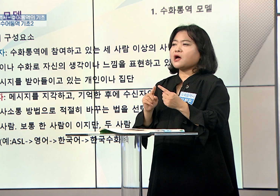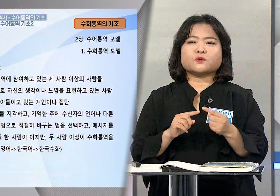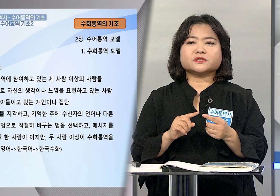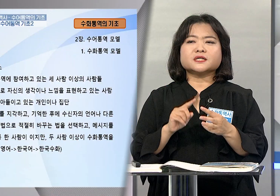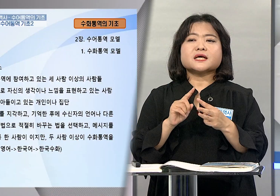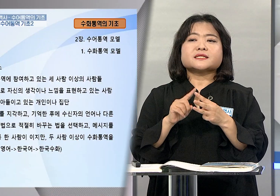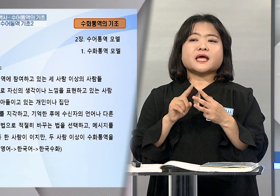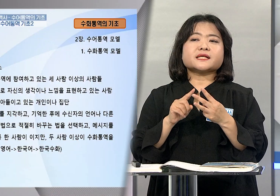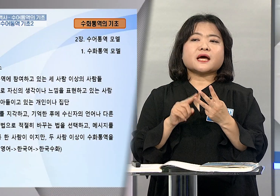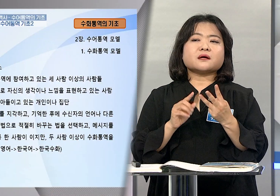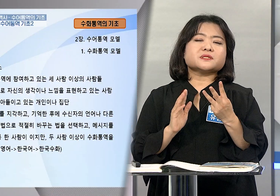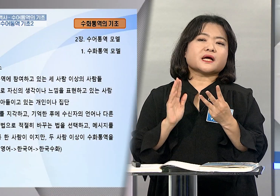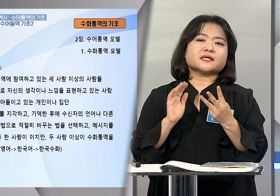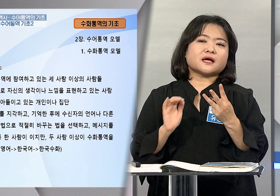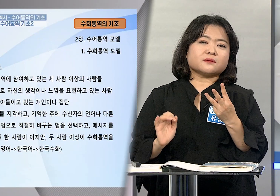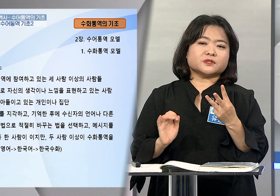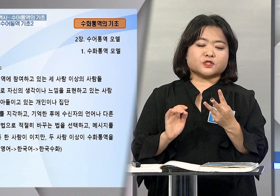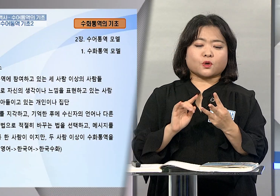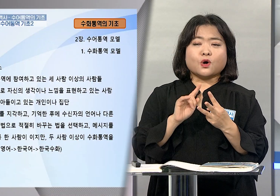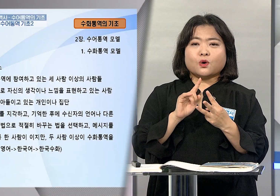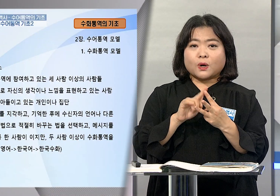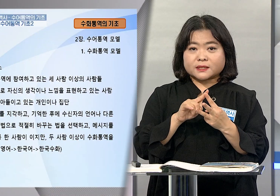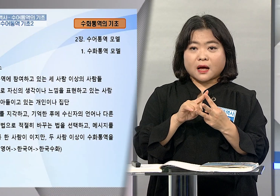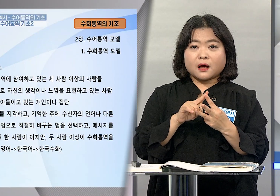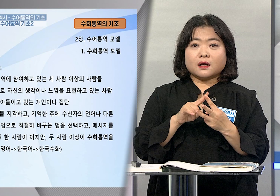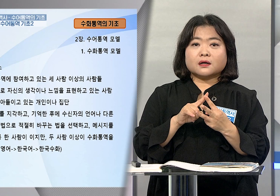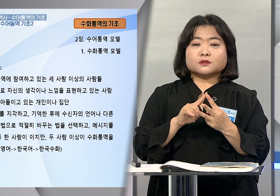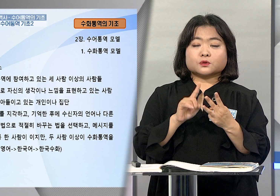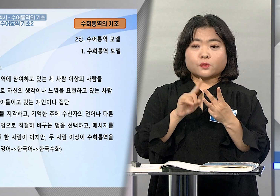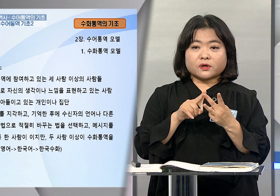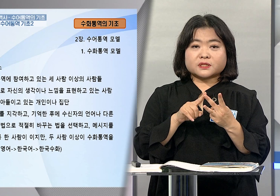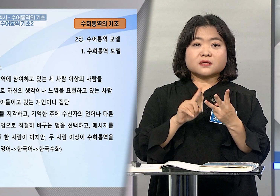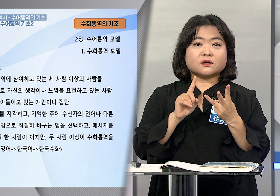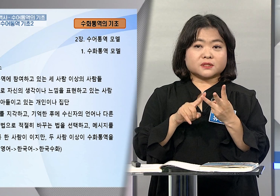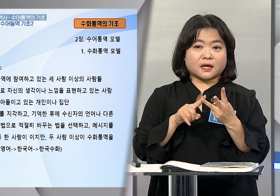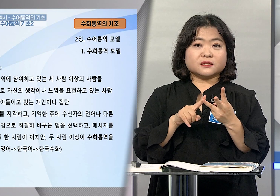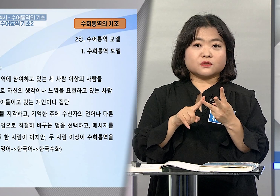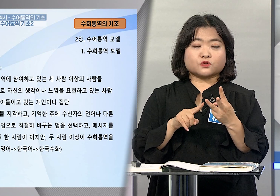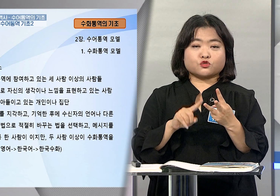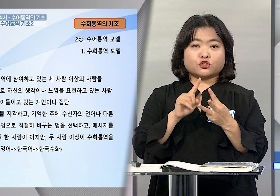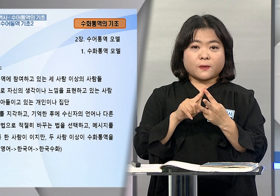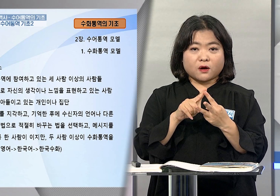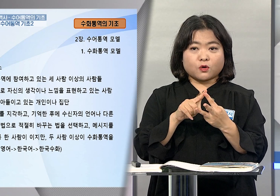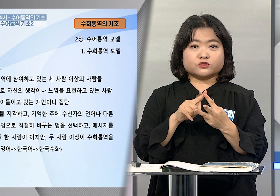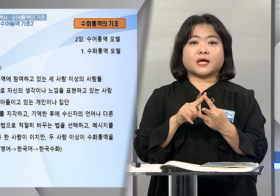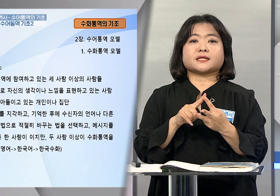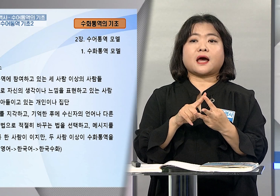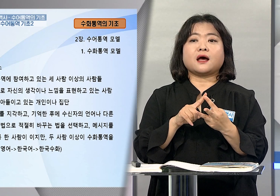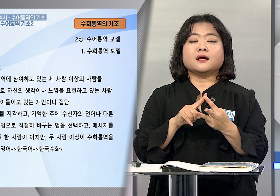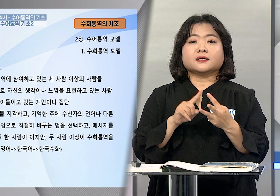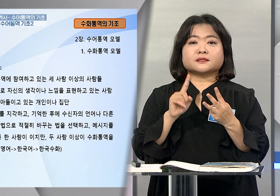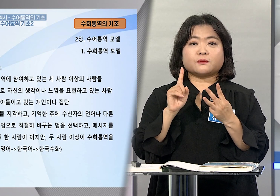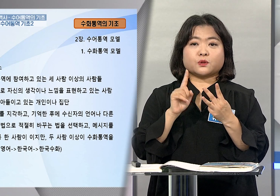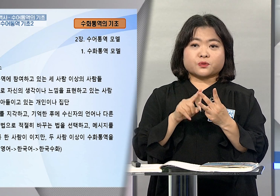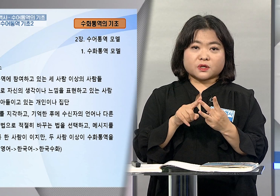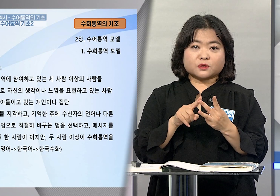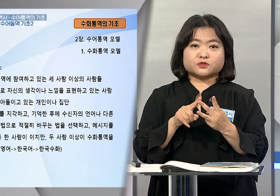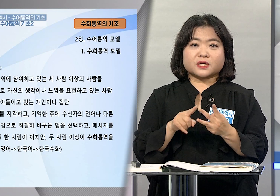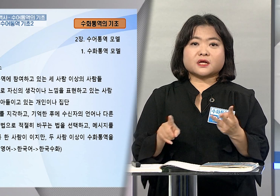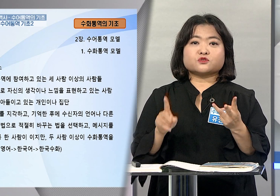있는 3사람 이상의 사람들이죠. 화자, 그리고 통역사, 청자가 있는 거죠. 출발어 구사자, 그다음에 도착어 구사자, 중간에